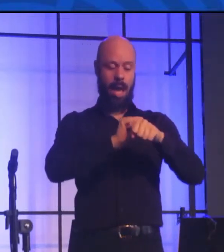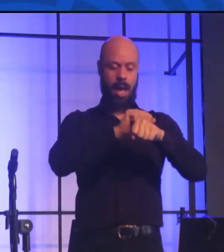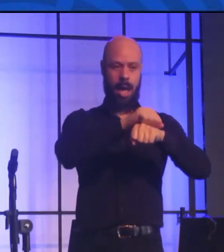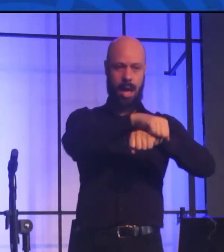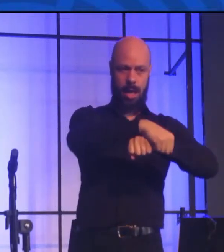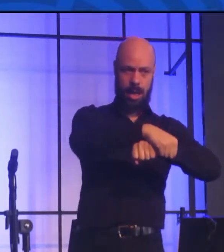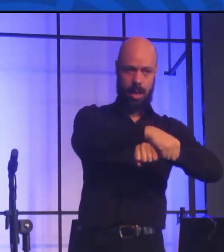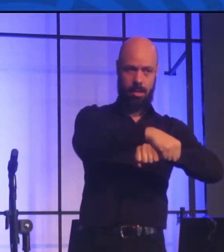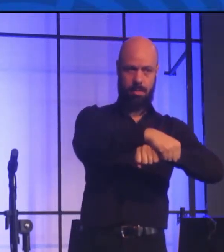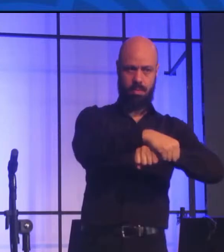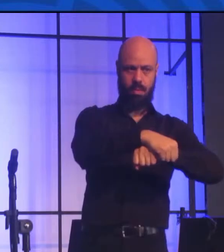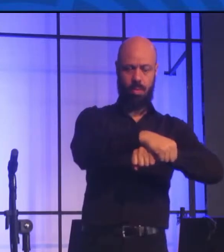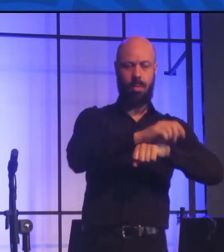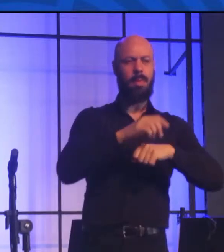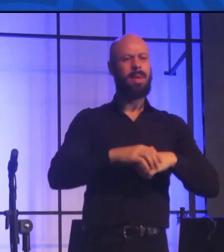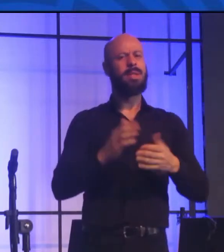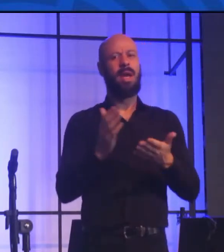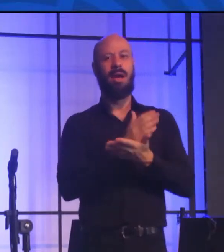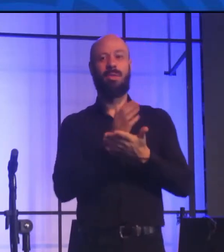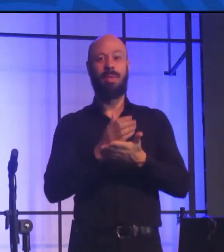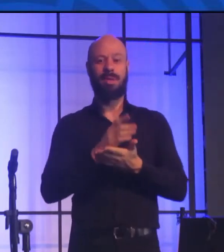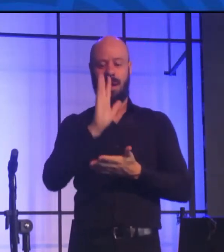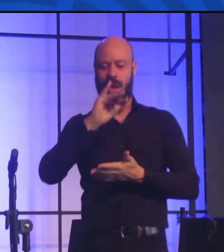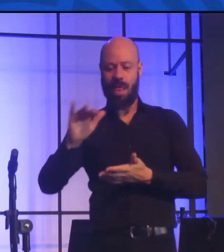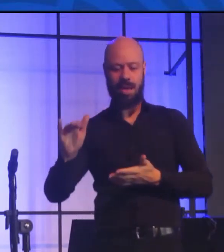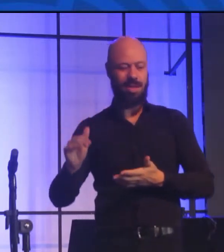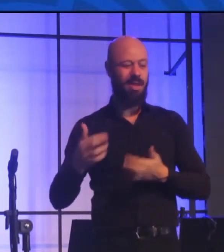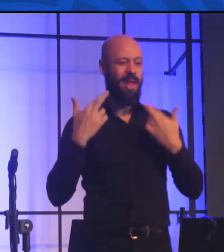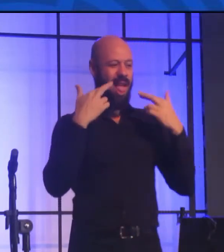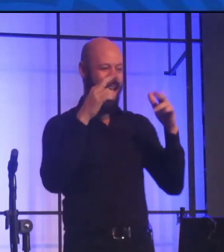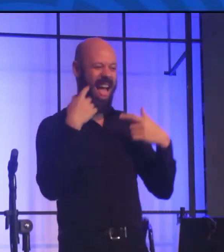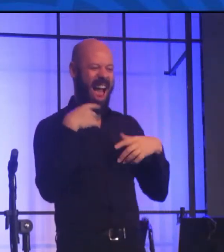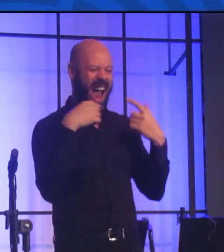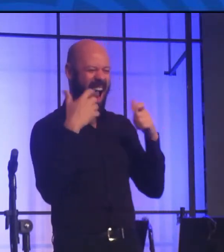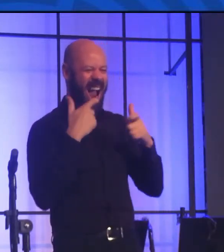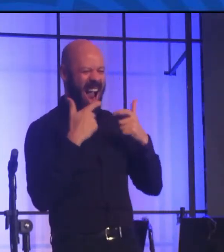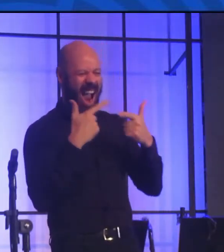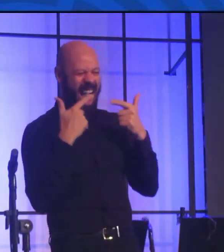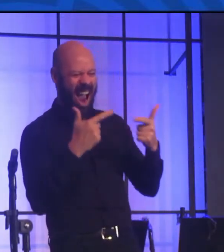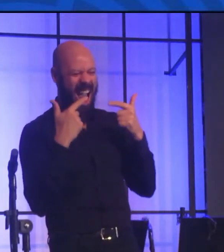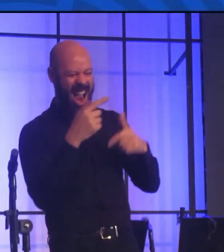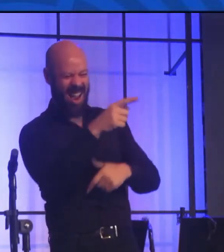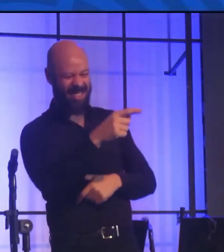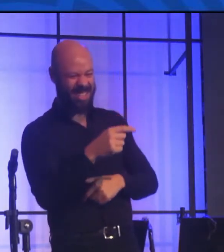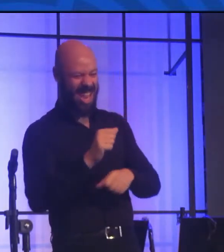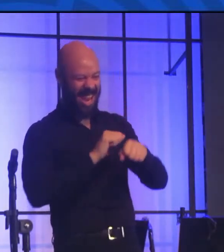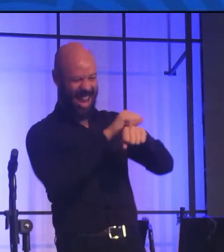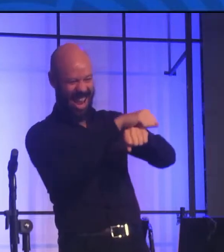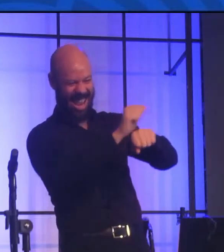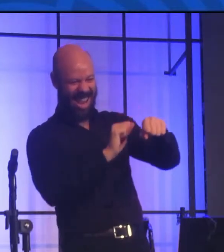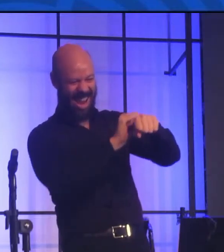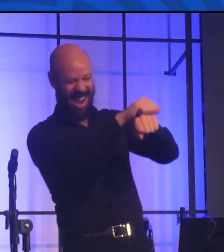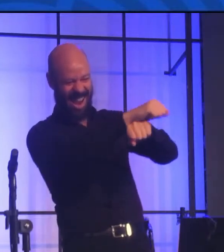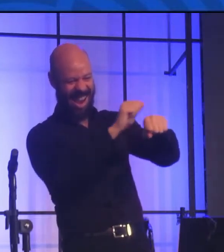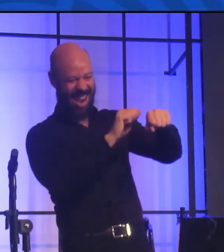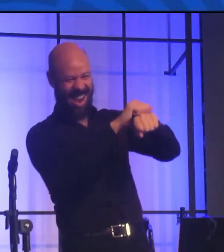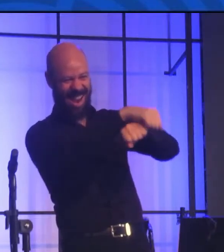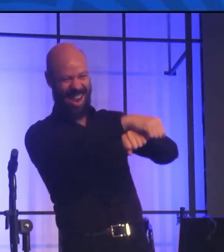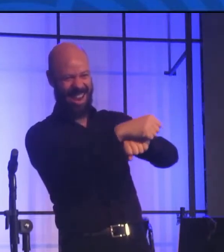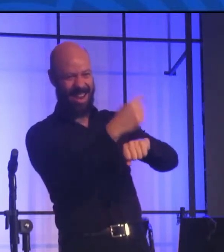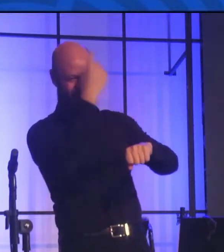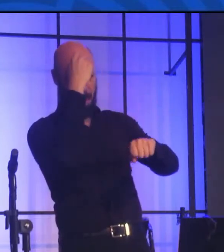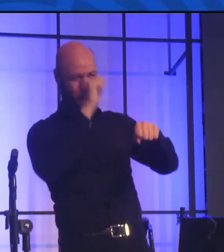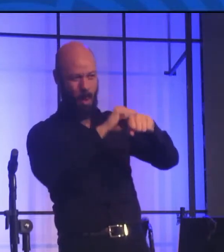gurizada começou a dizer: lá vai o carecão, ei carecão, sobe, sobe. Falando em referência